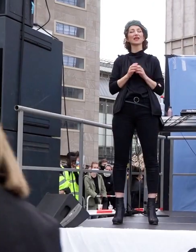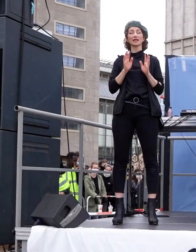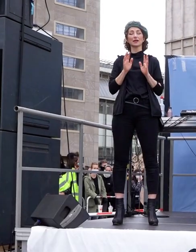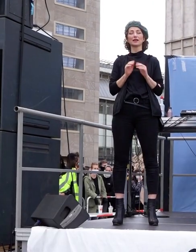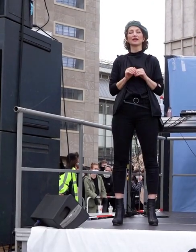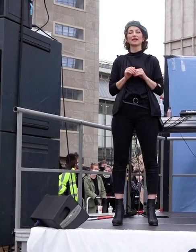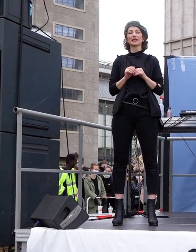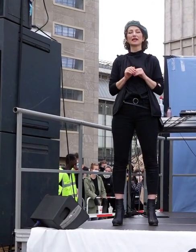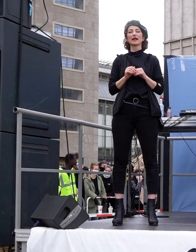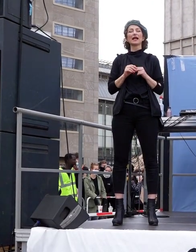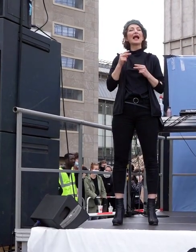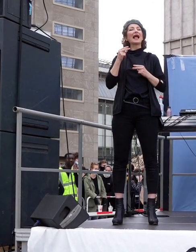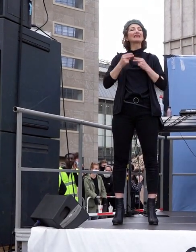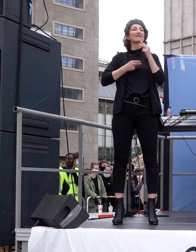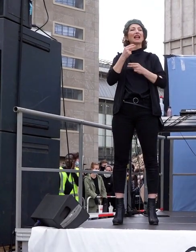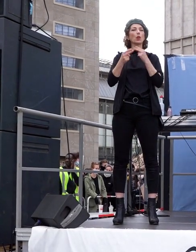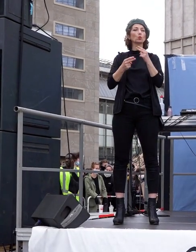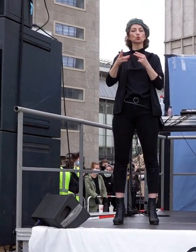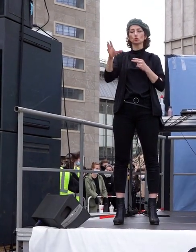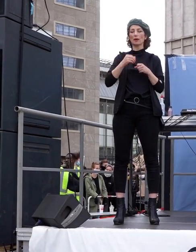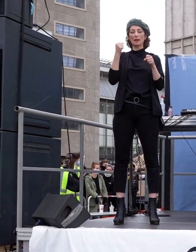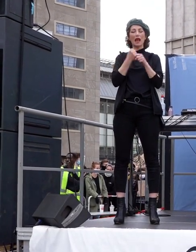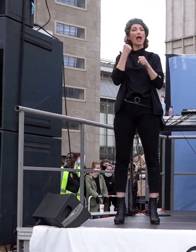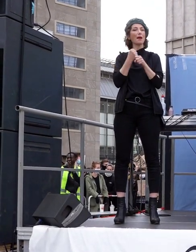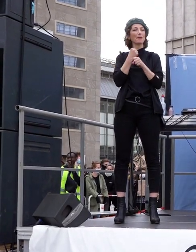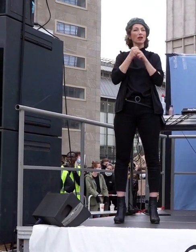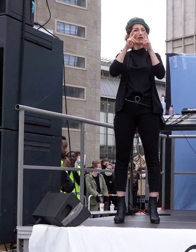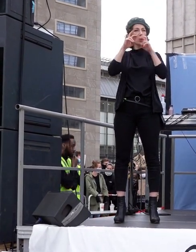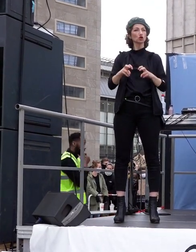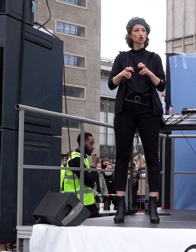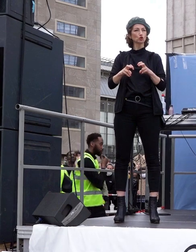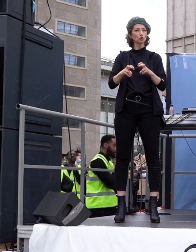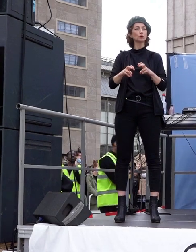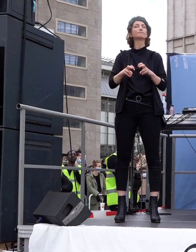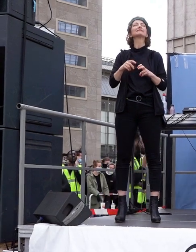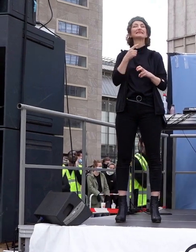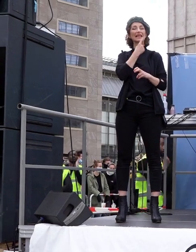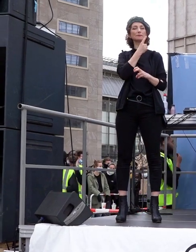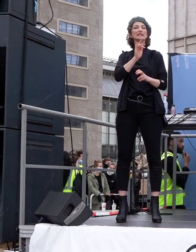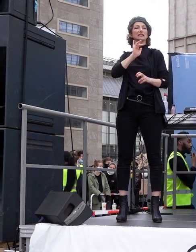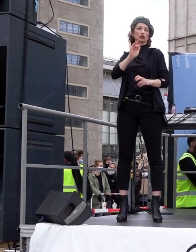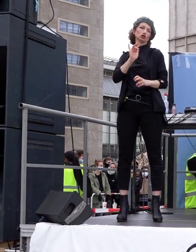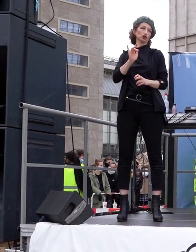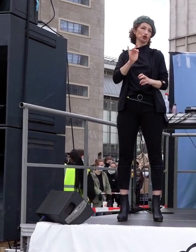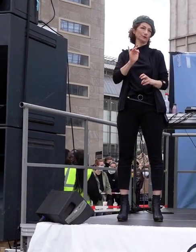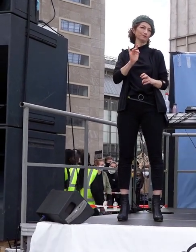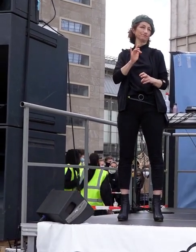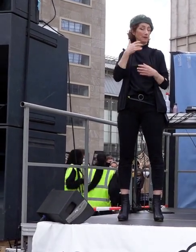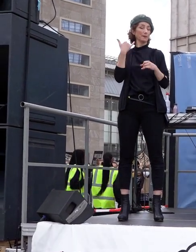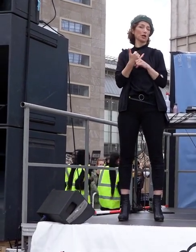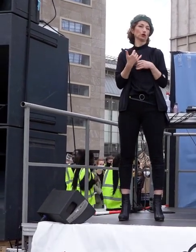Entwicklungskooperationsforscherin. Aber ich glaube, heute steht sie in allererster Linie als Schwester vor euch.